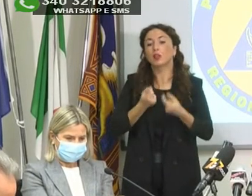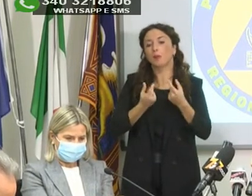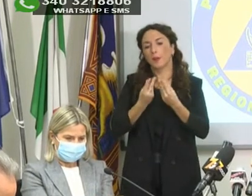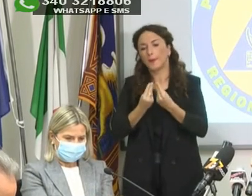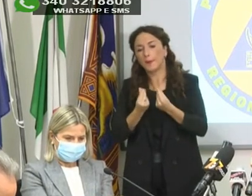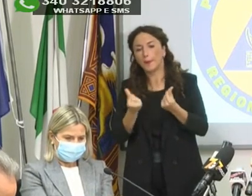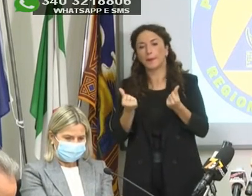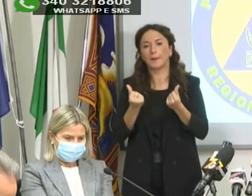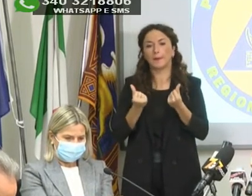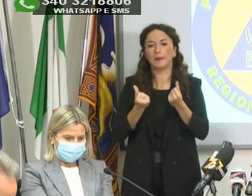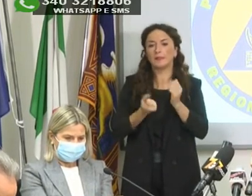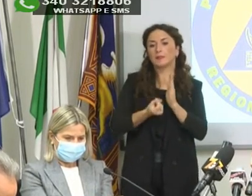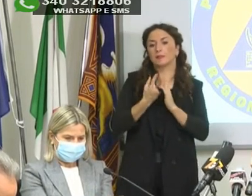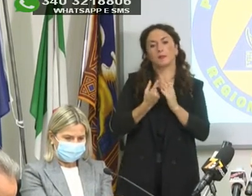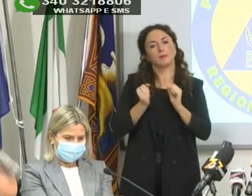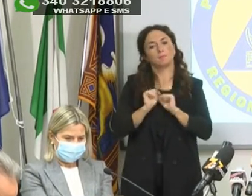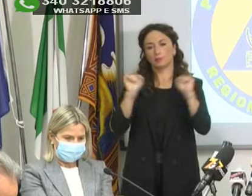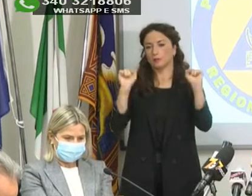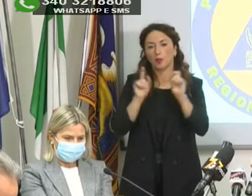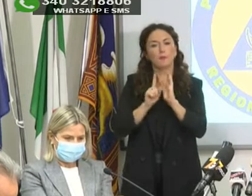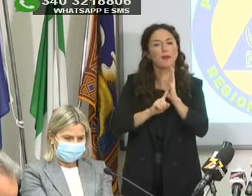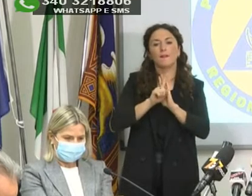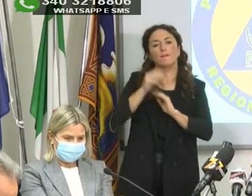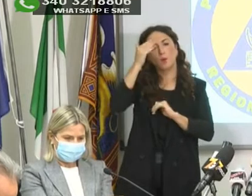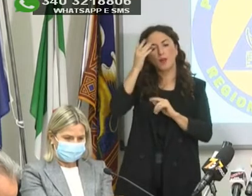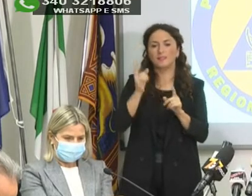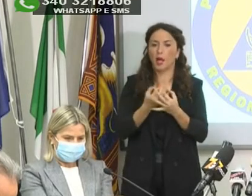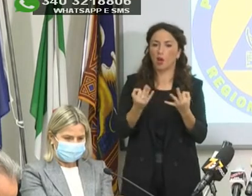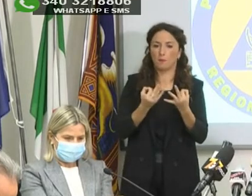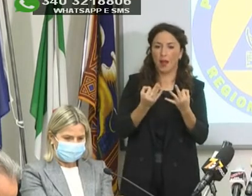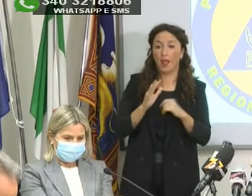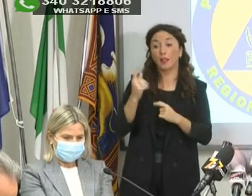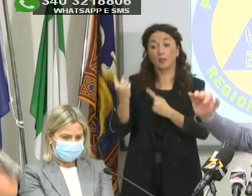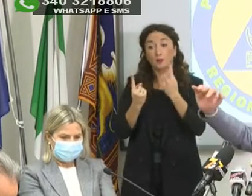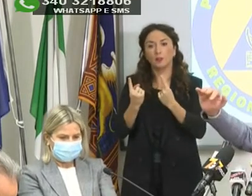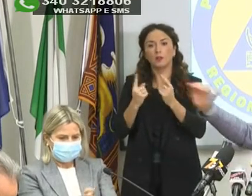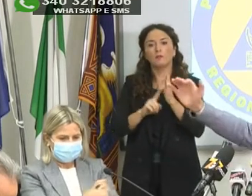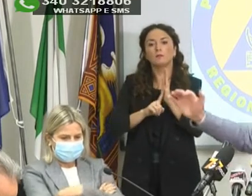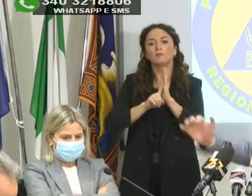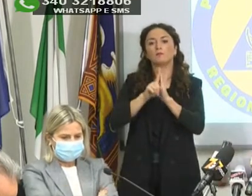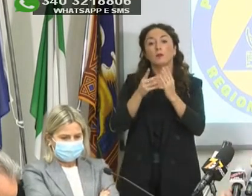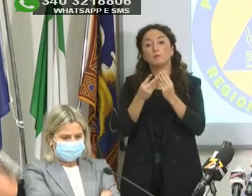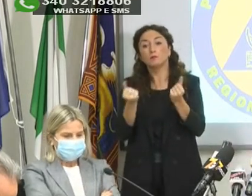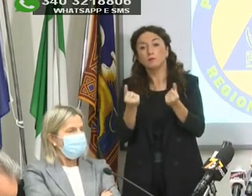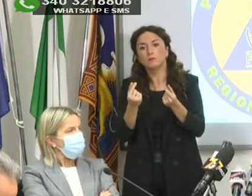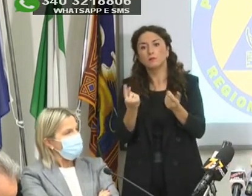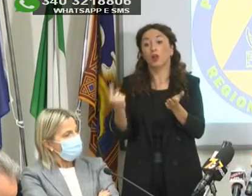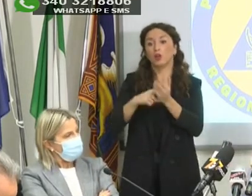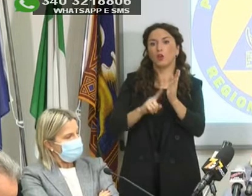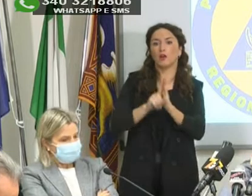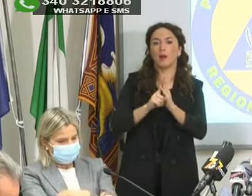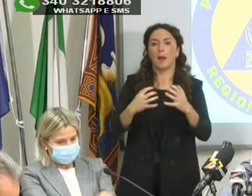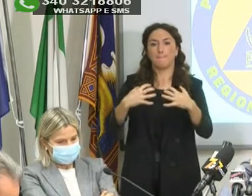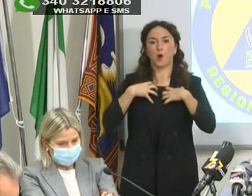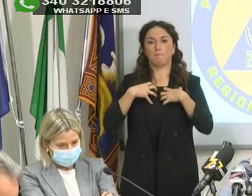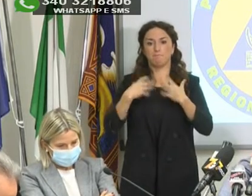cioè fa l'effetto dell'influenza, per capirsi. In altri casi cioè va via la febbre, poi ricompare e ti viene la polmonite. Però